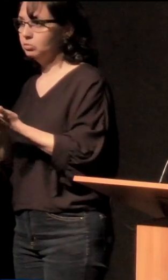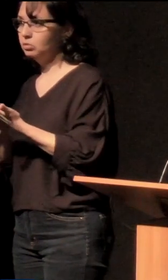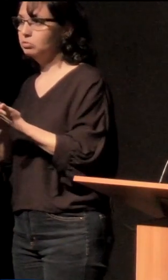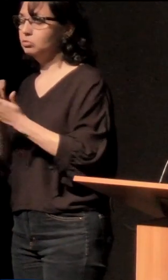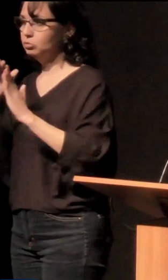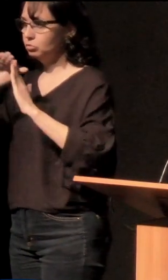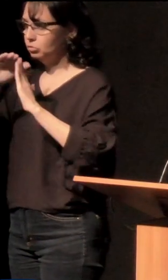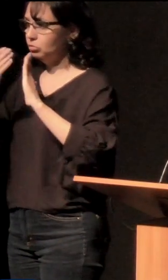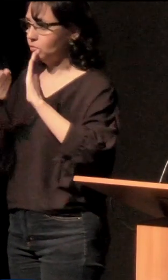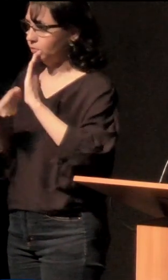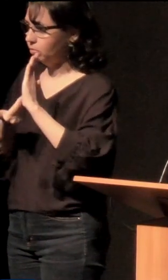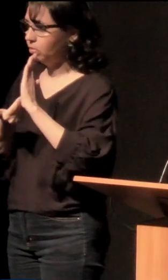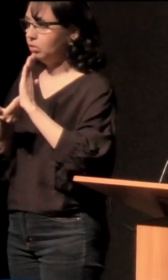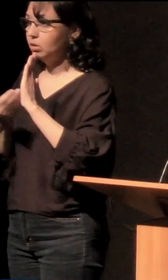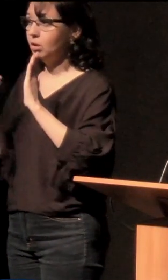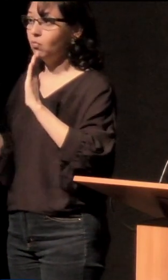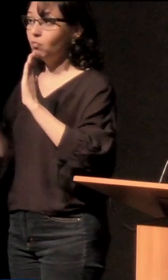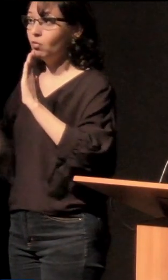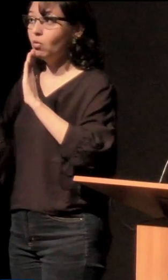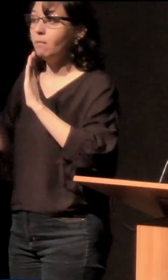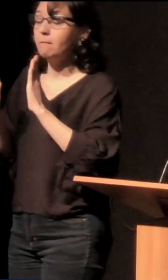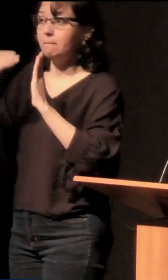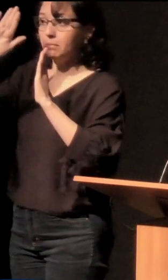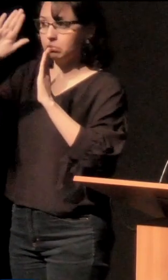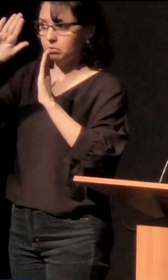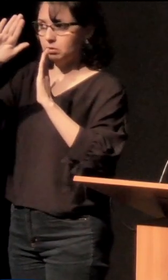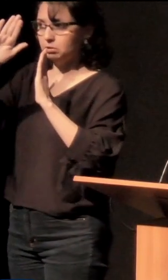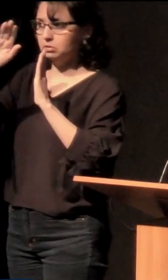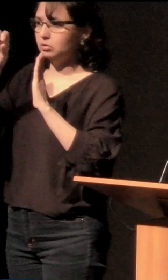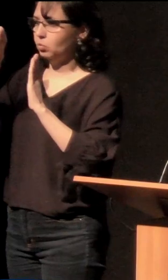escolas quilombolas então 86 centavos